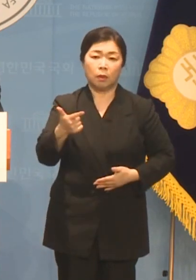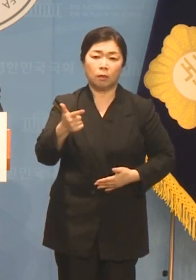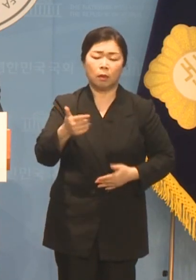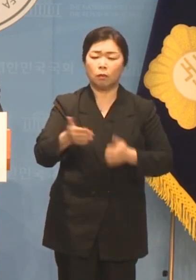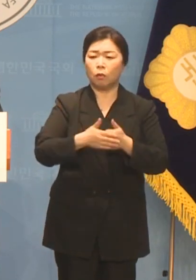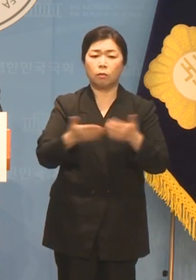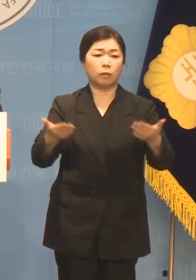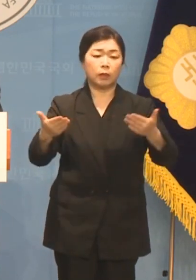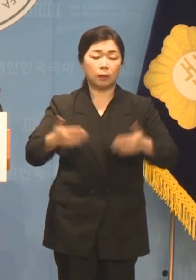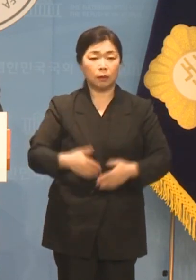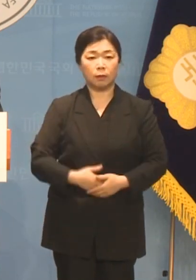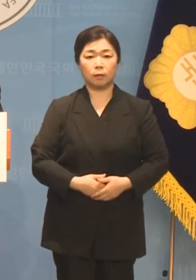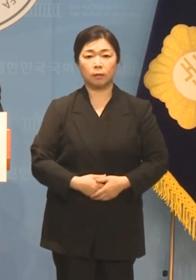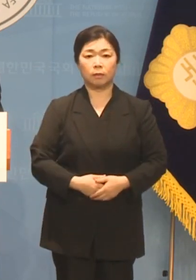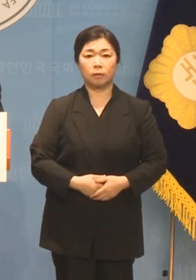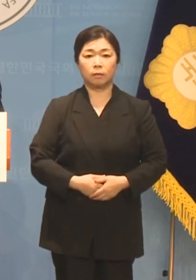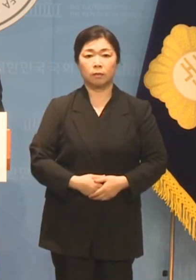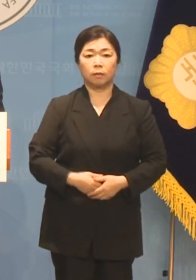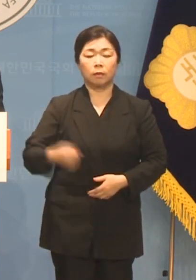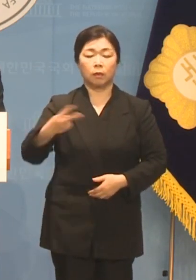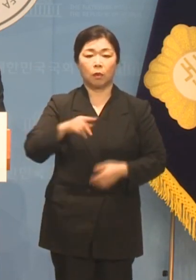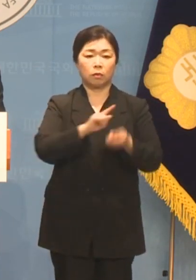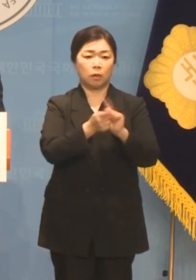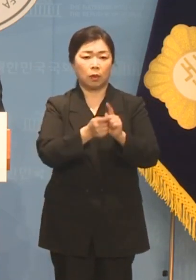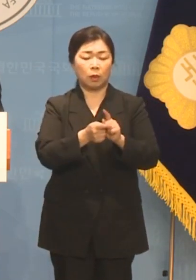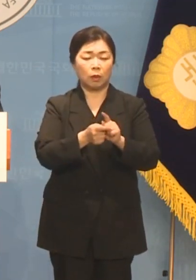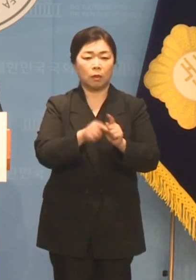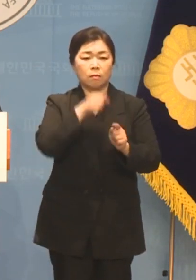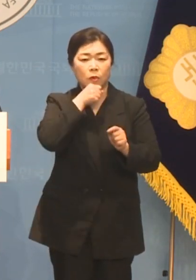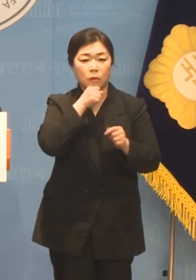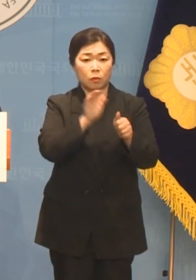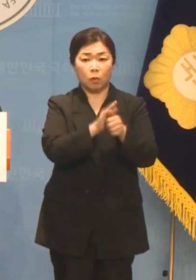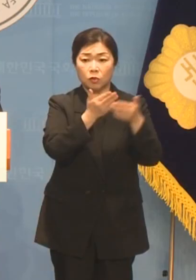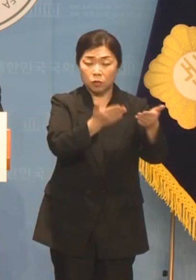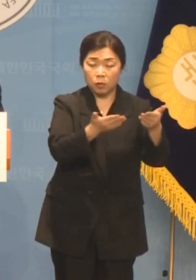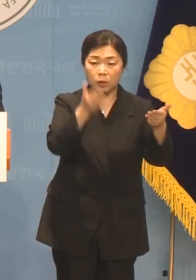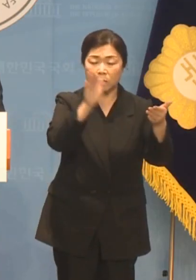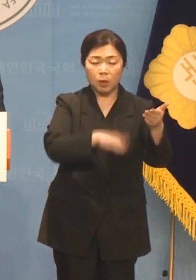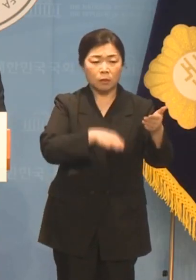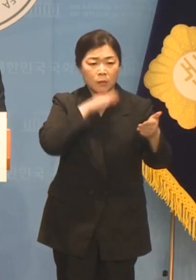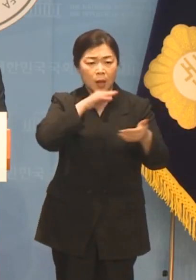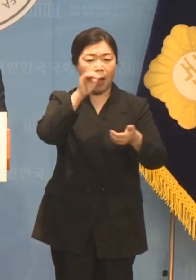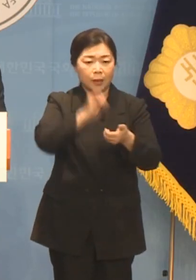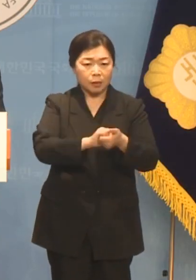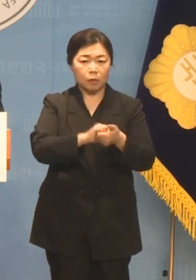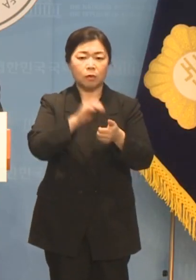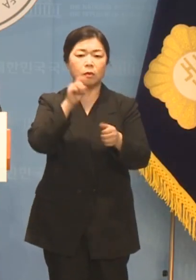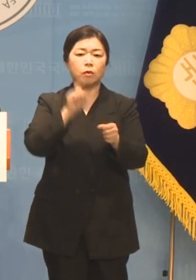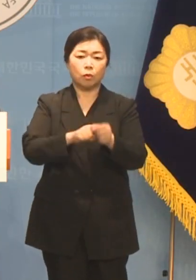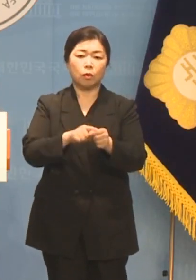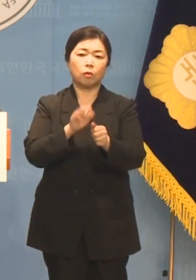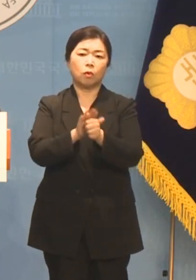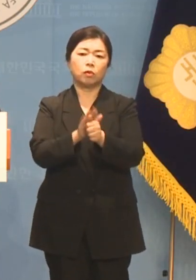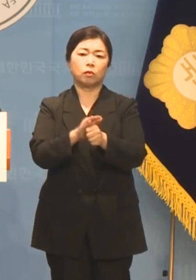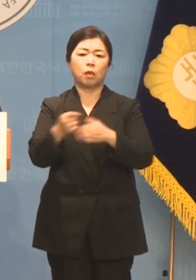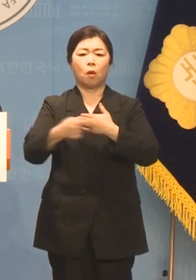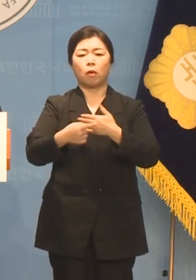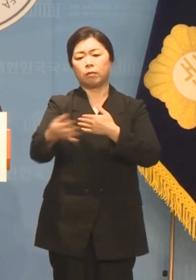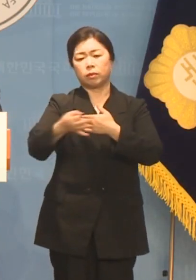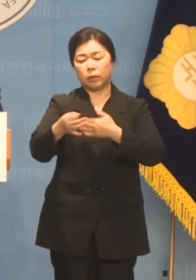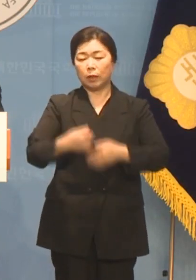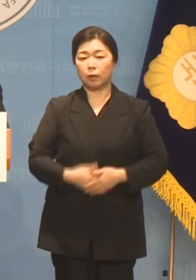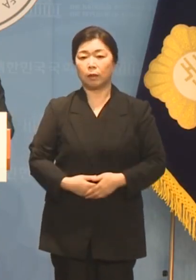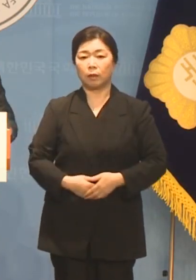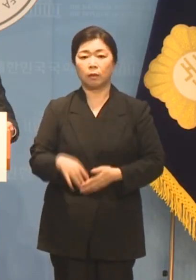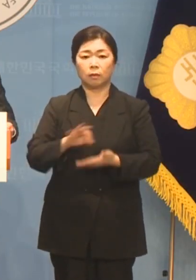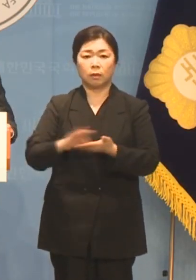상생 페이백은 지원 규모도 작지만 이마저도 더 소비할 여력이 있는 계층은 한정될 뿐입니다. 지출을 줄여야 하는 서민들은